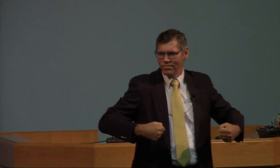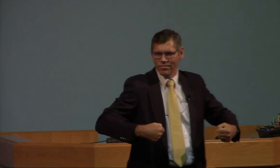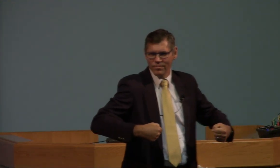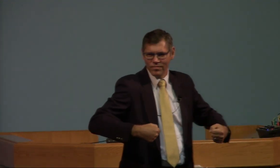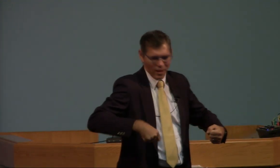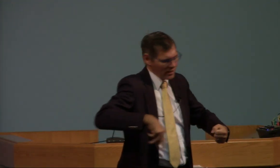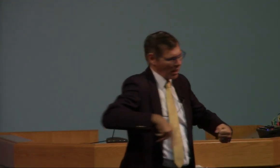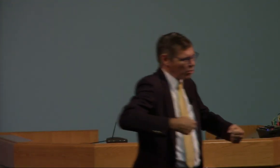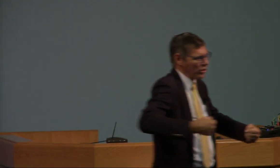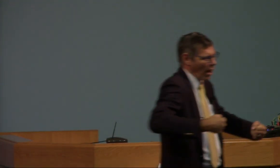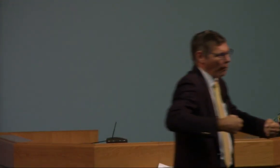Stap ons saam.